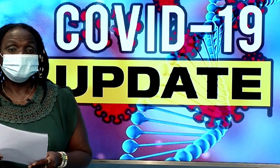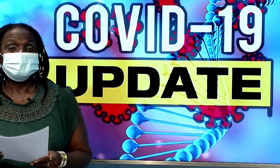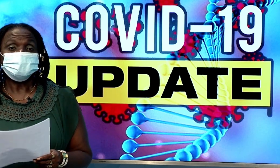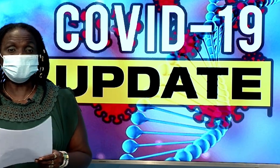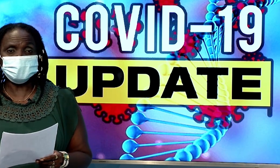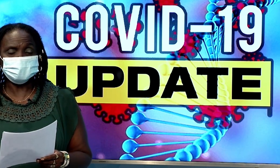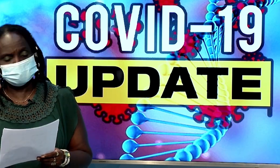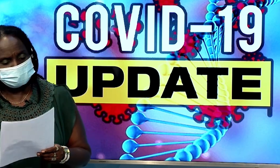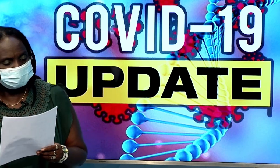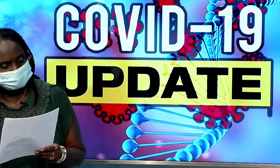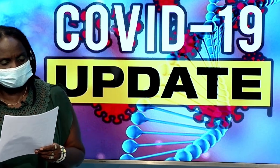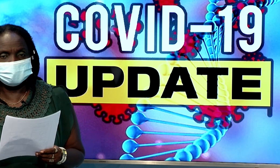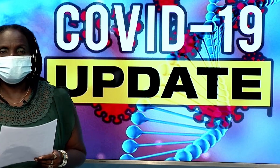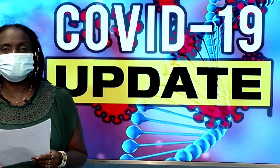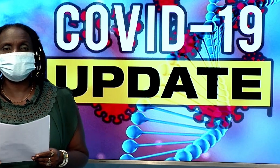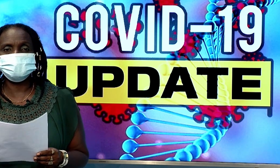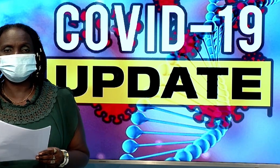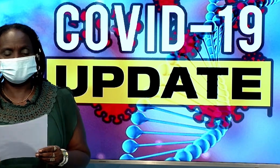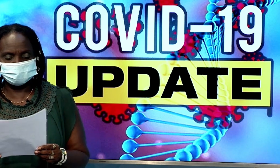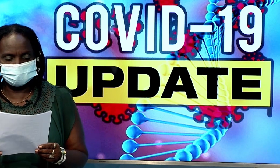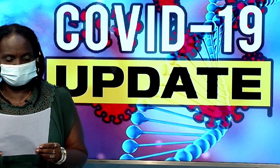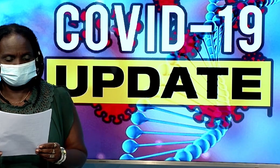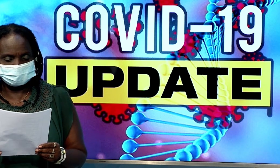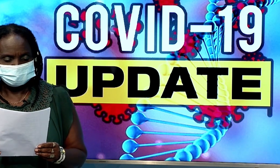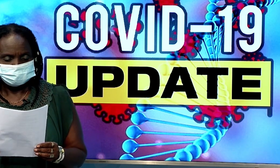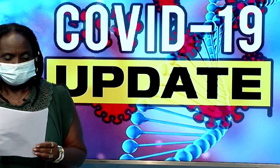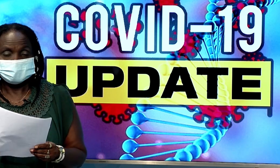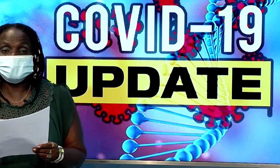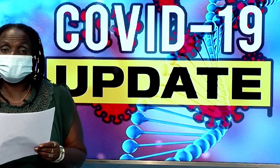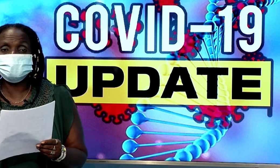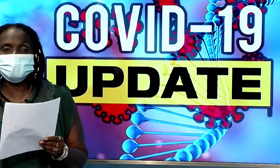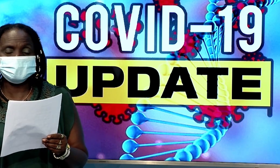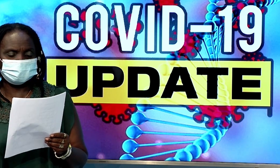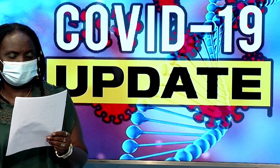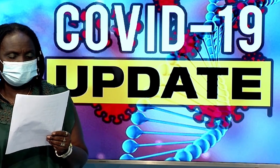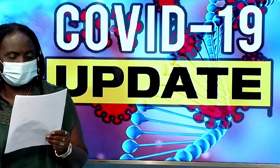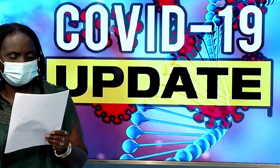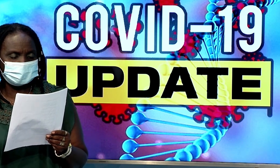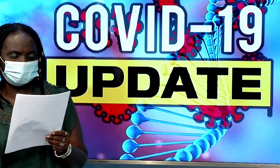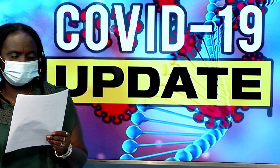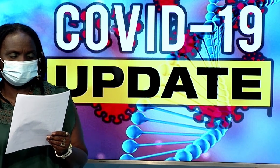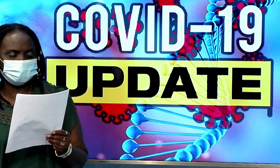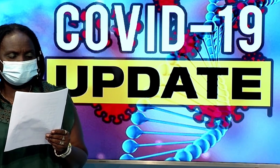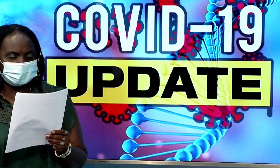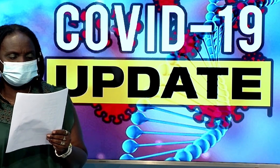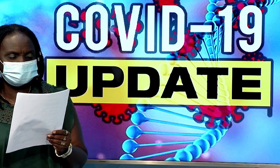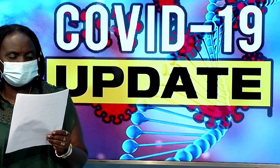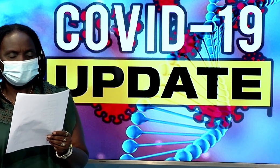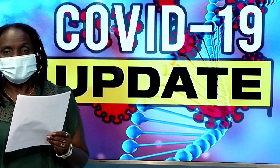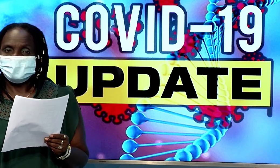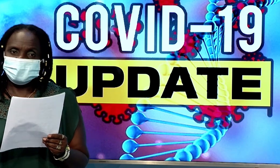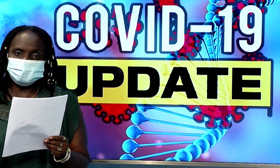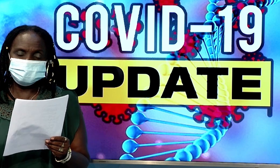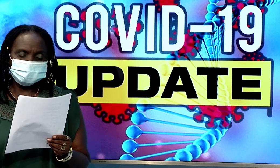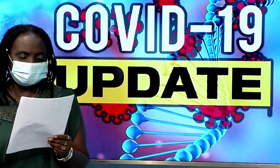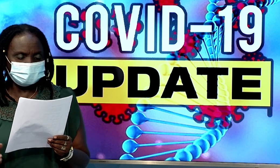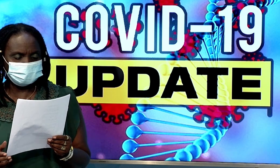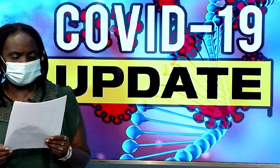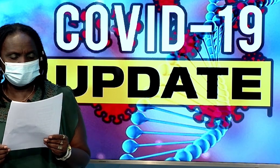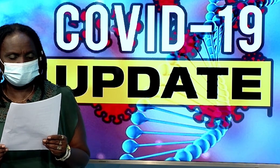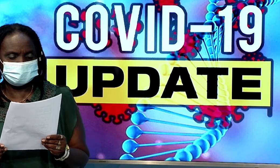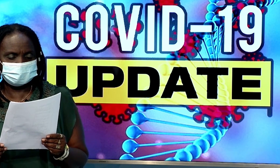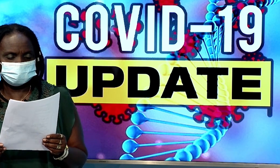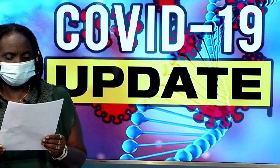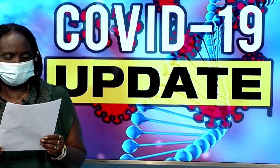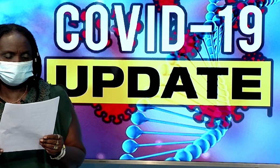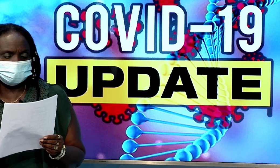presenteren. Moeilijk, maar oké, we doen ons best, het lukt wel. In dit programma brengen wij u informatie, inzichten en